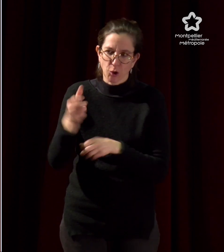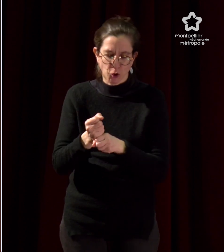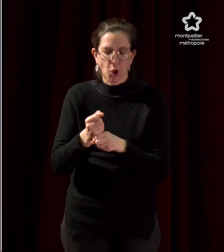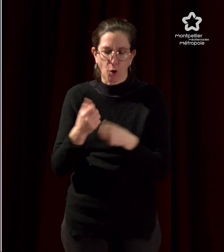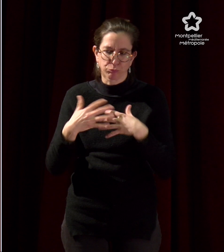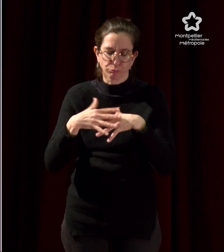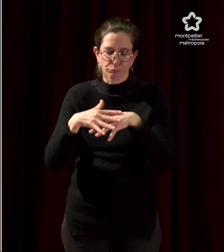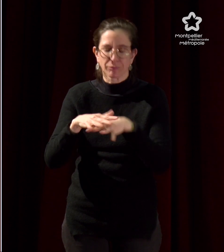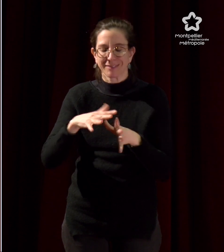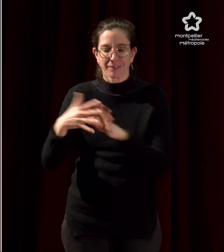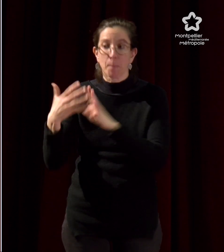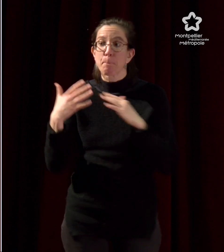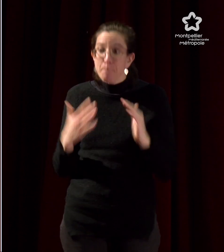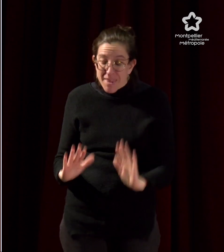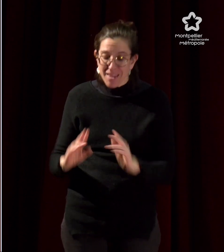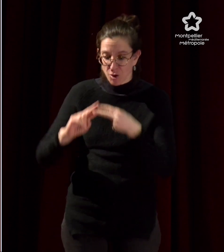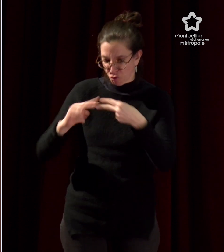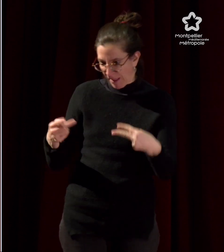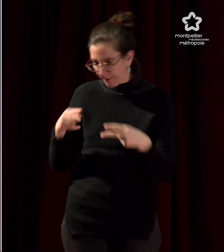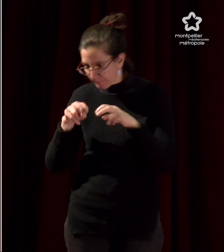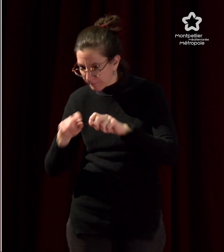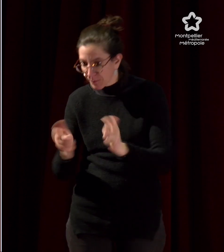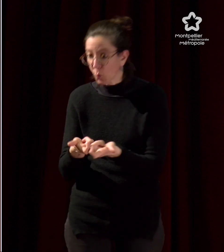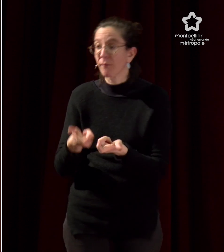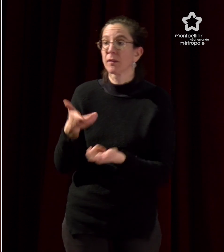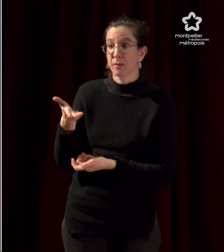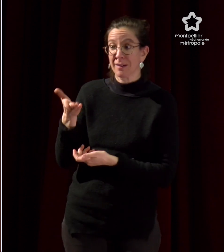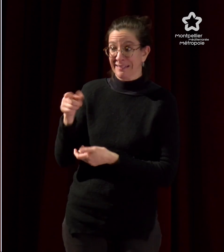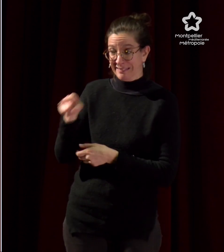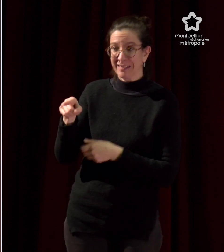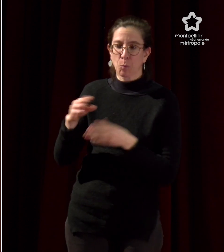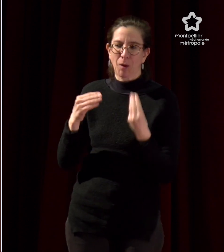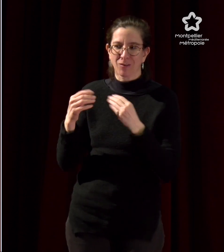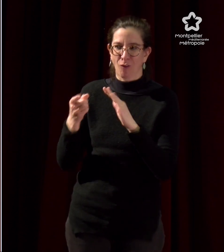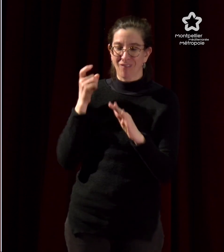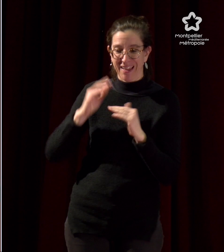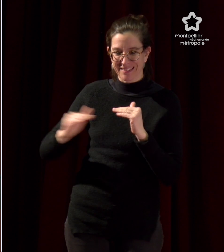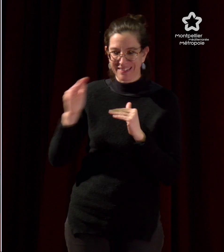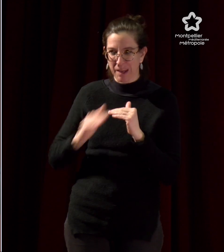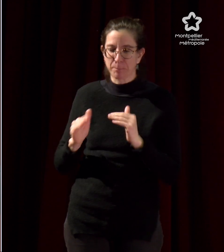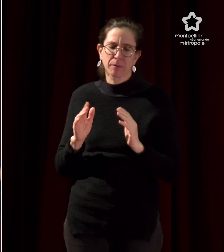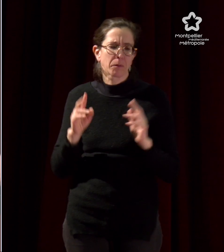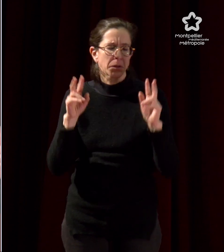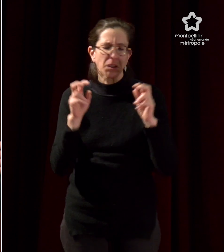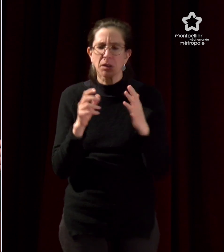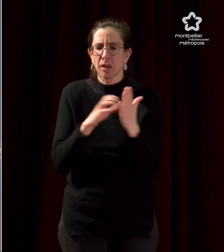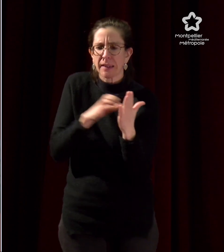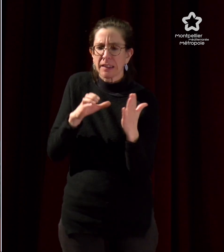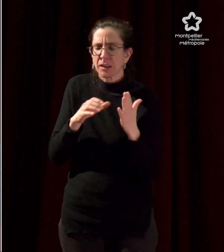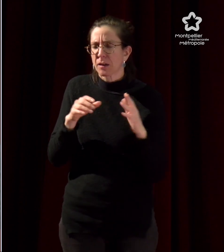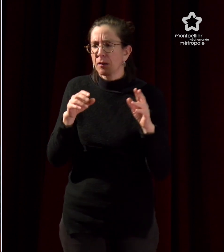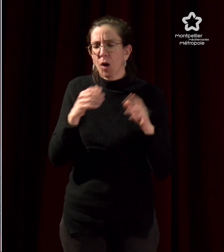des steppes a été publié, le titre de l'article, c'était « Massive Migration in Europe